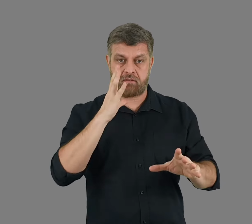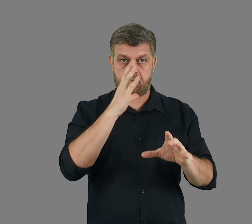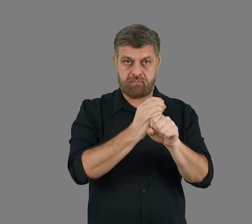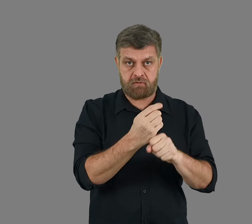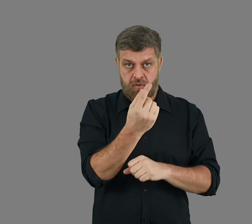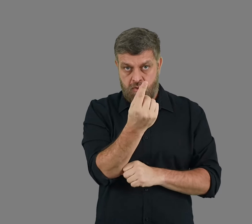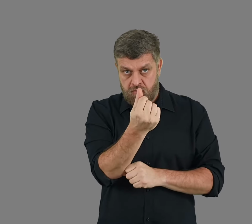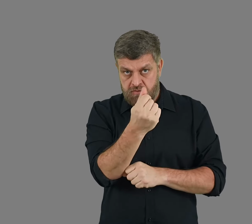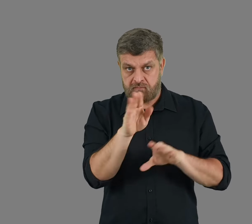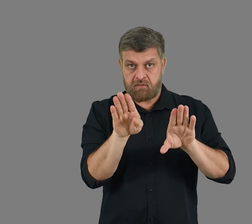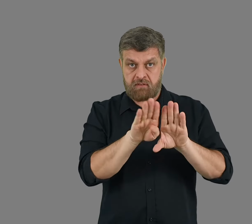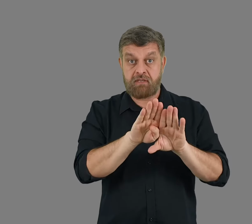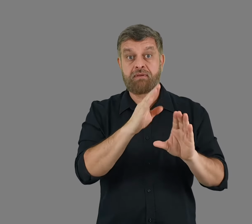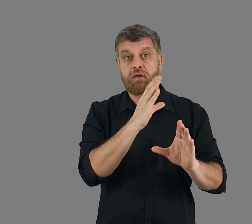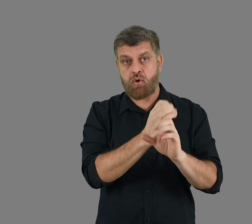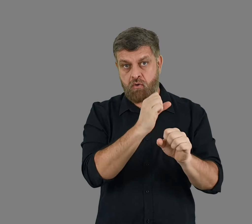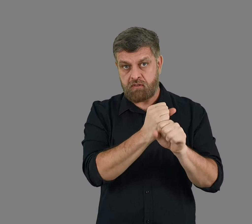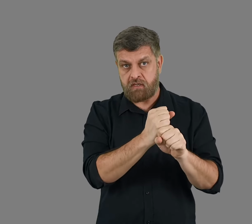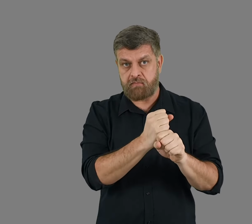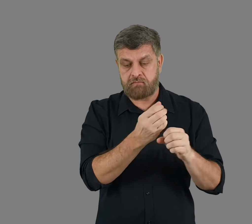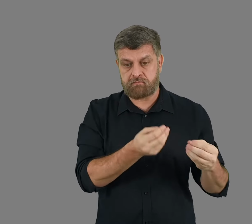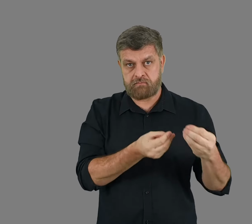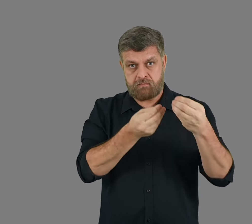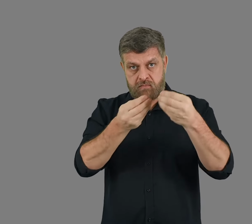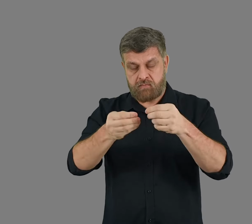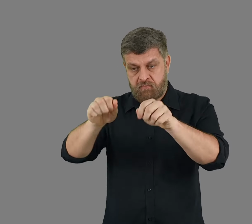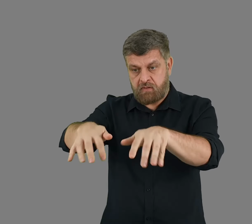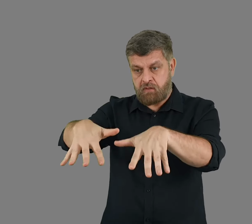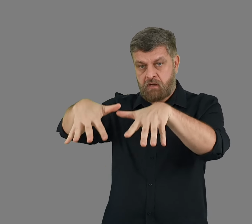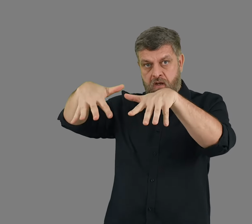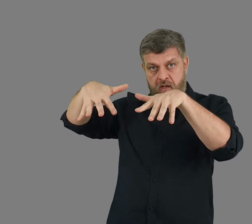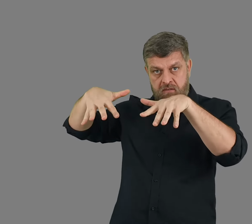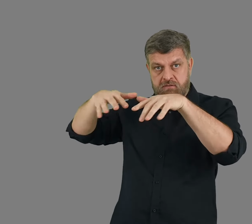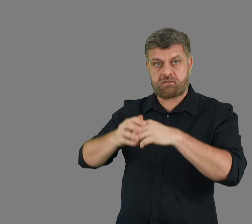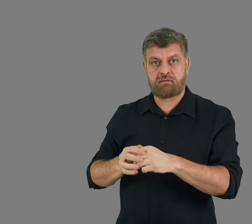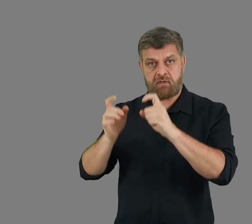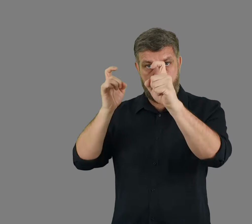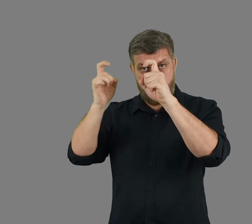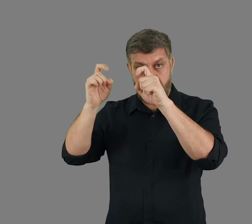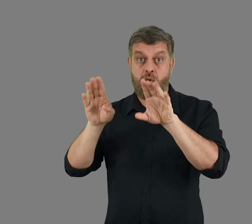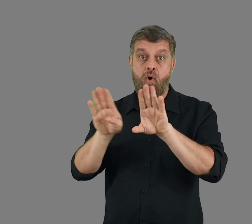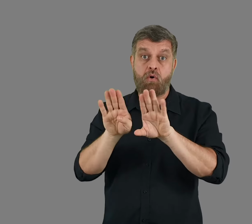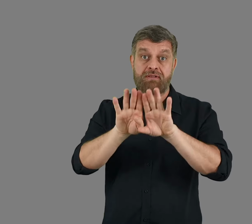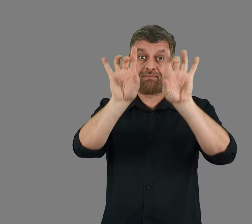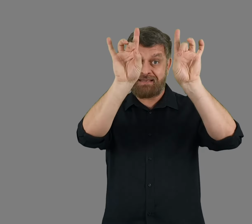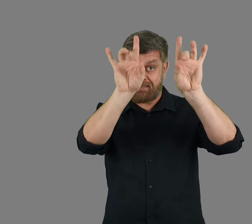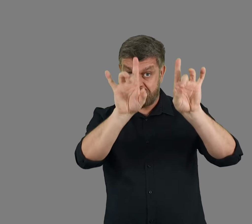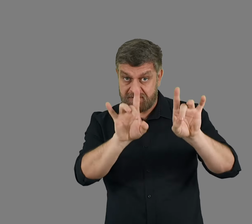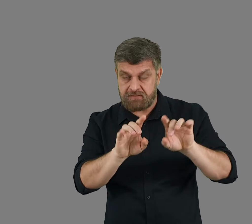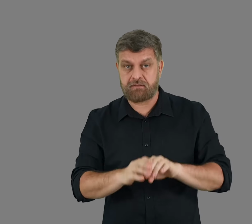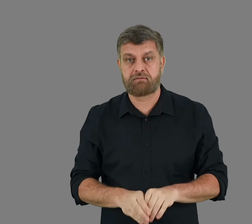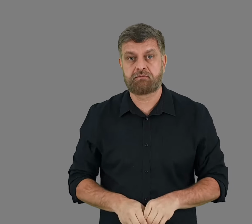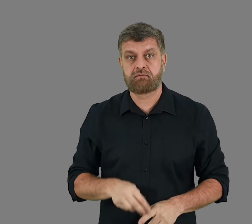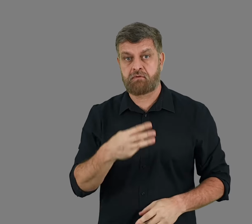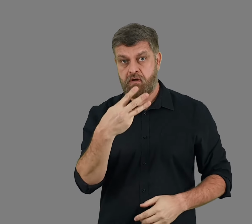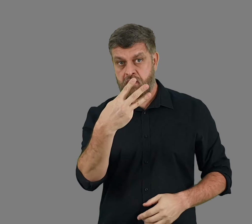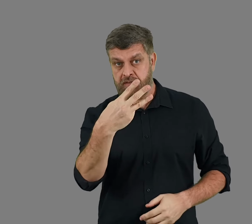e contábil, submetendo-os à Assembleia Geral ordinária ou extraordinária. 3. Requisitar ao